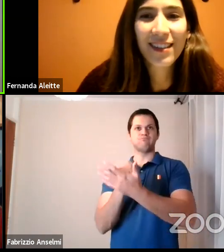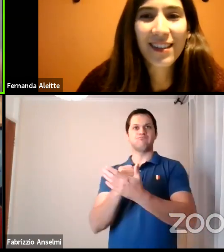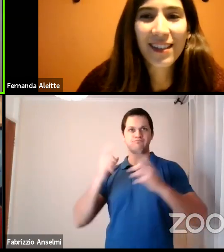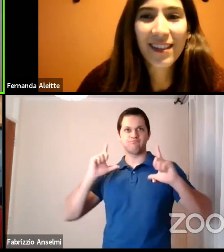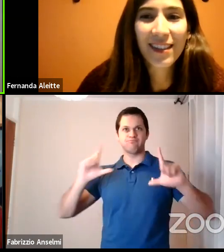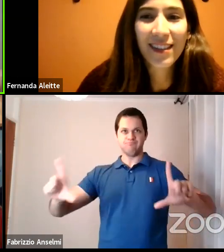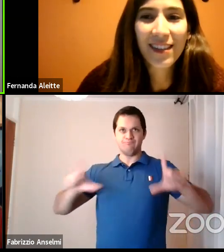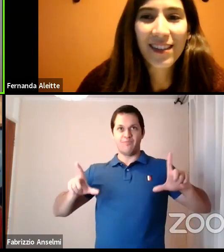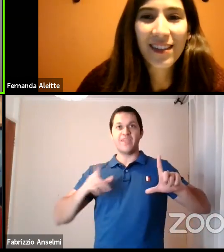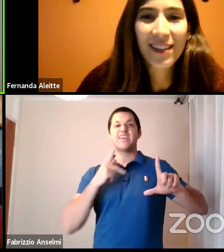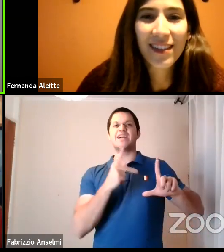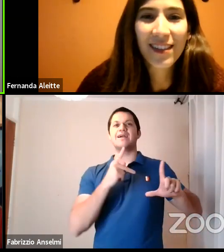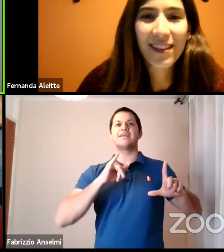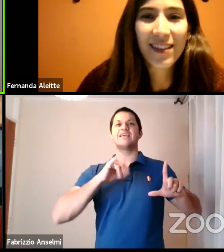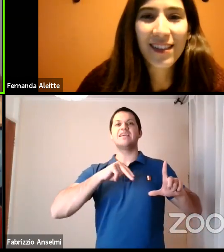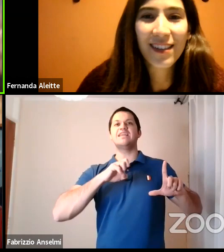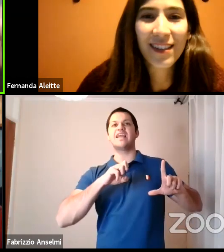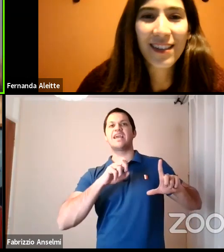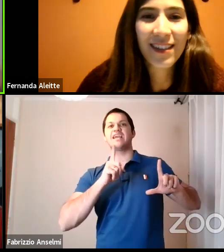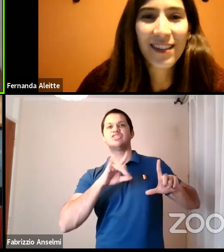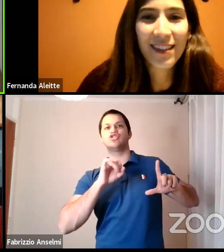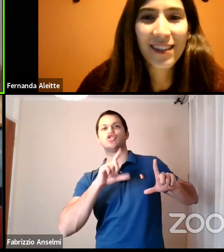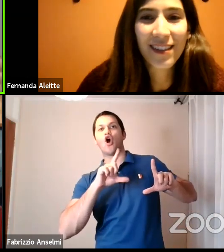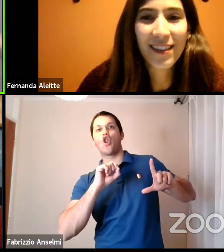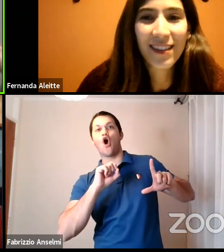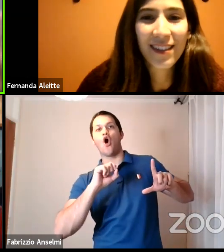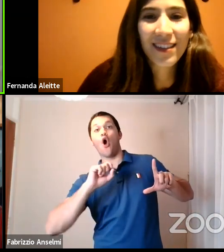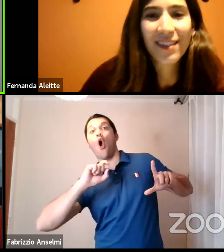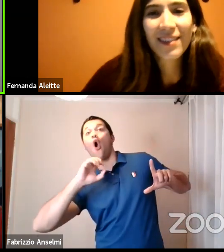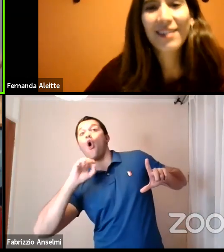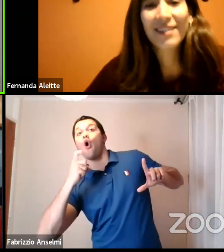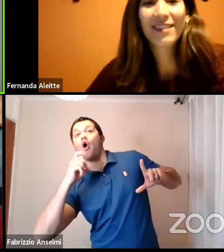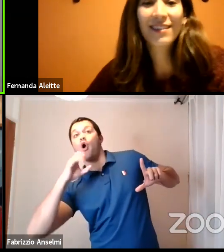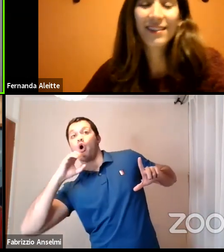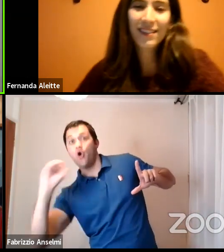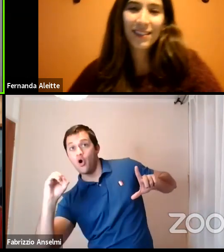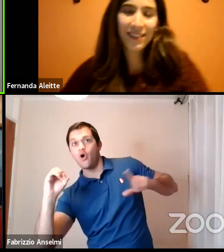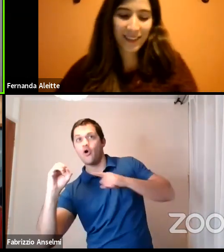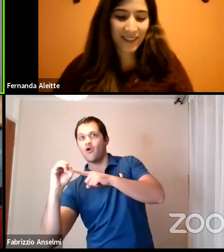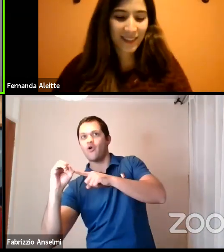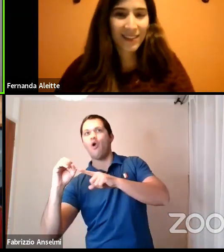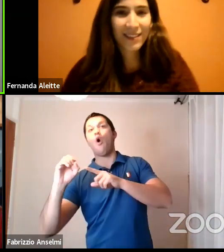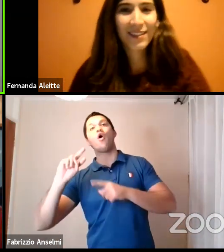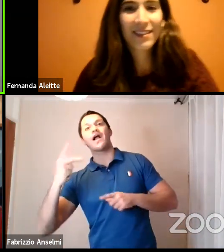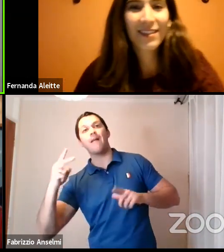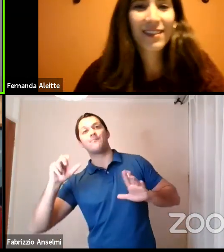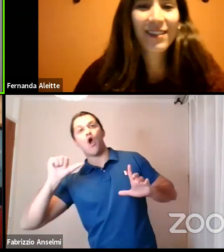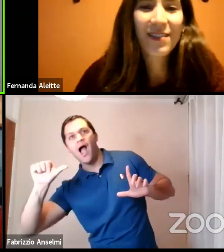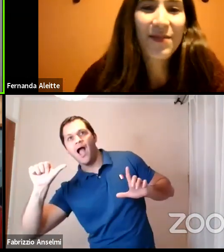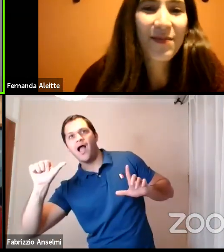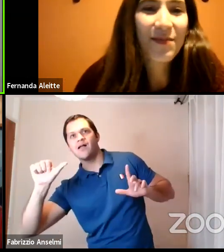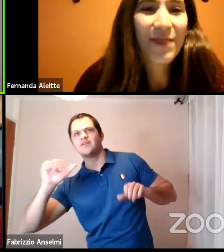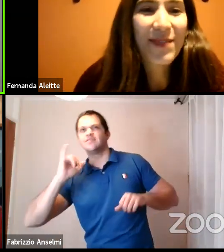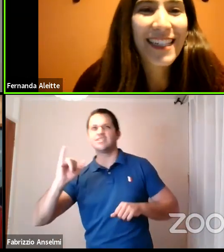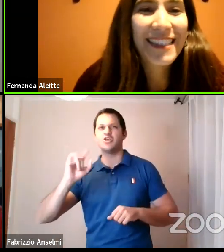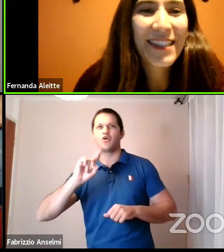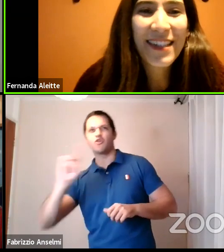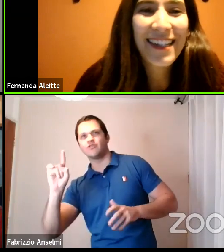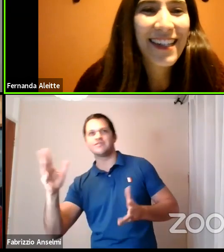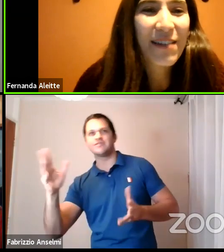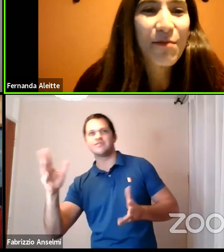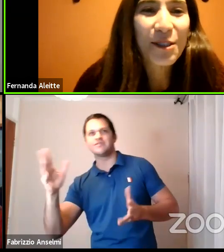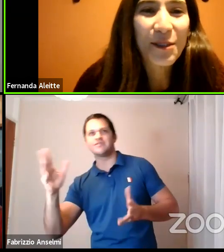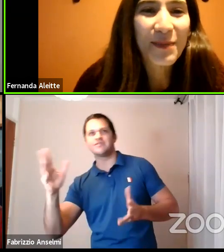profesional, kinesiólogo, kinesióloga, o por ejemplo, fisioterapeuta, como, ¿qué te parece ese debate? Me